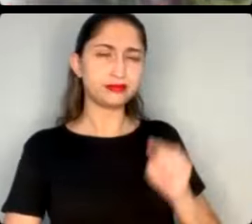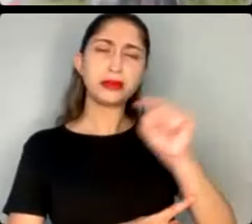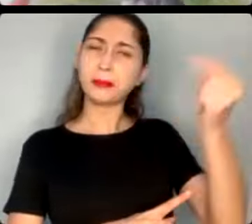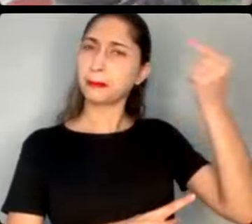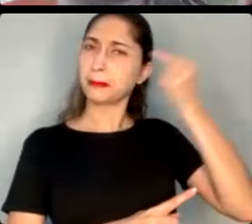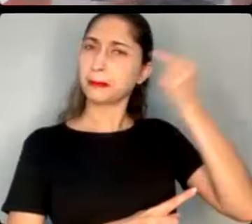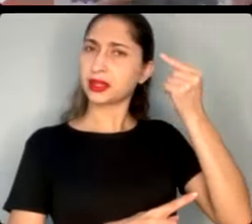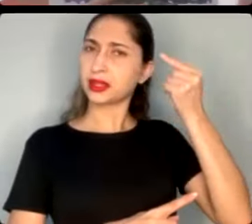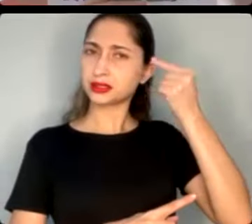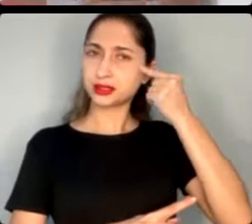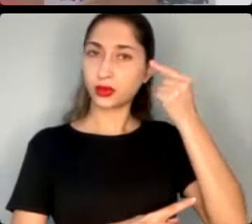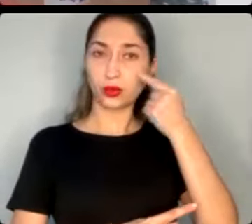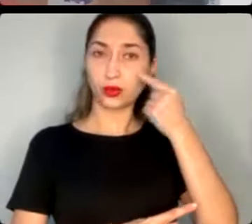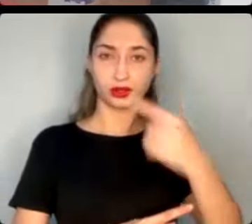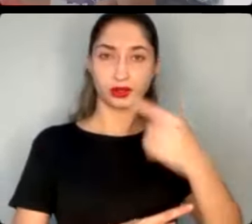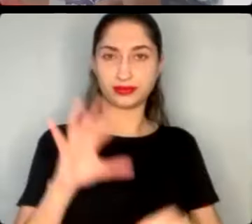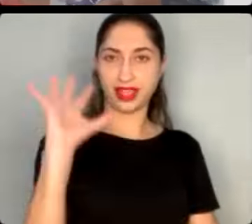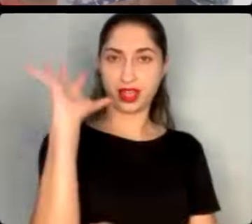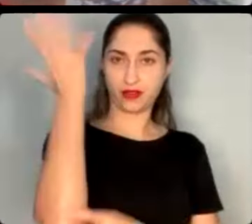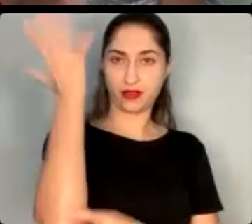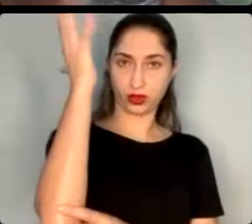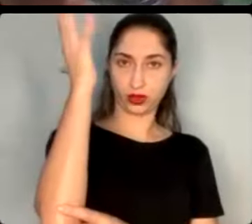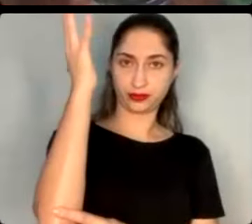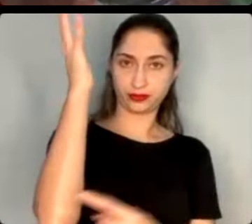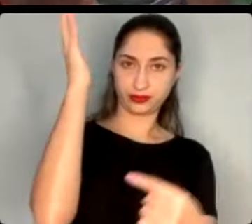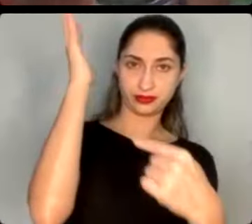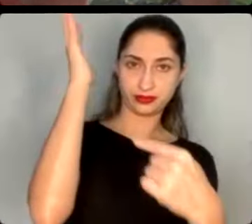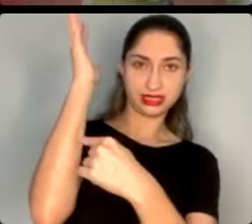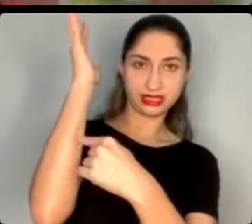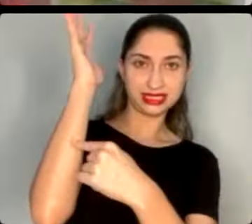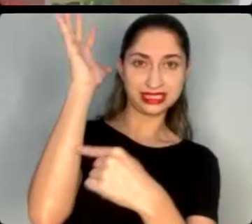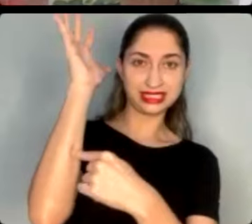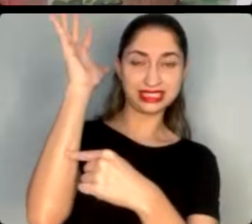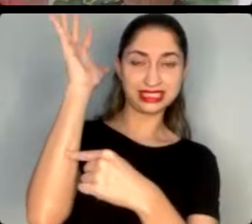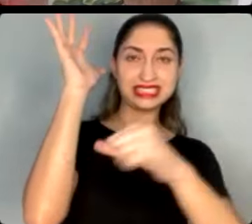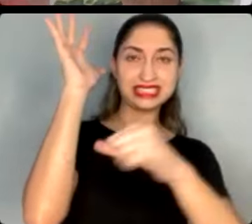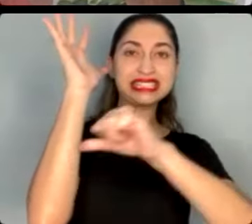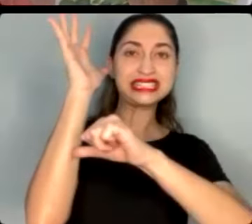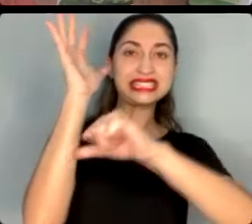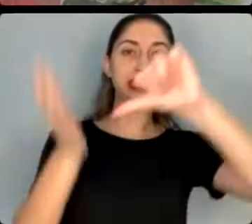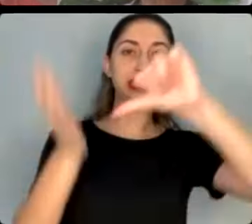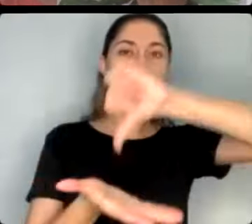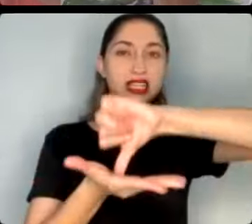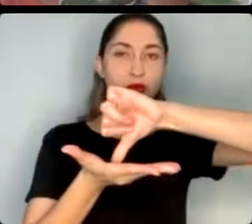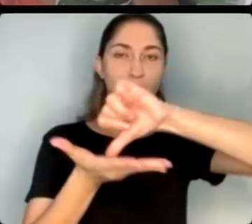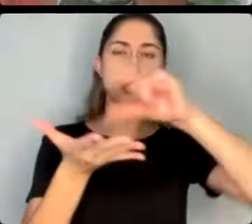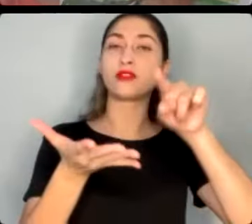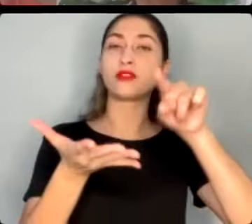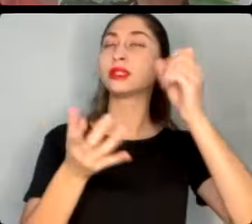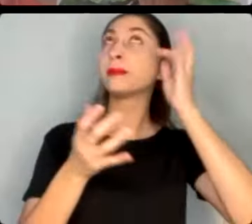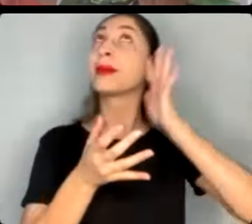corpo, vamos voltar aqui à imagem, aqui no centro do seu corpo você tem uma estrela. Imagine uma